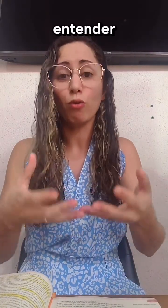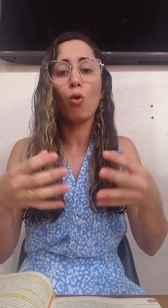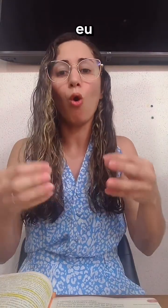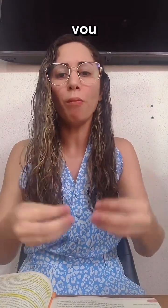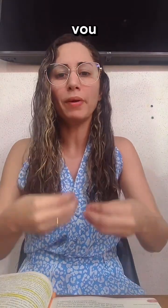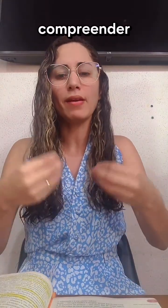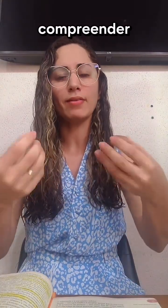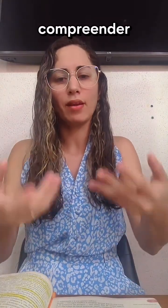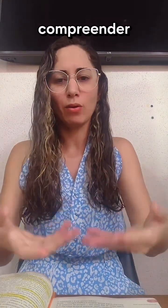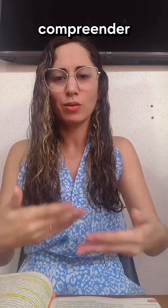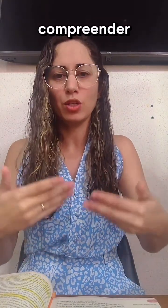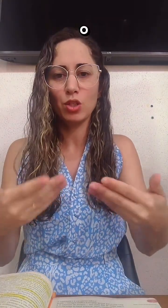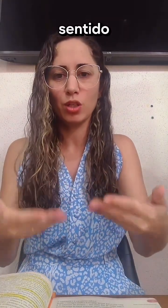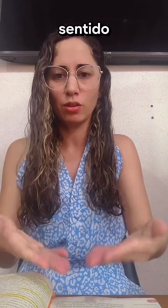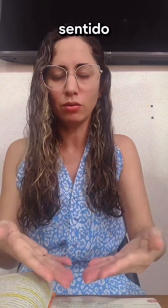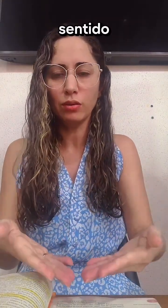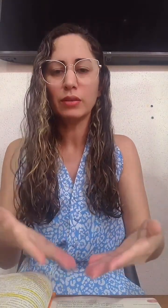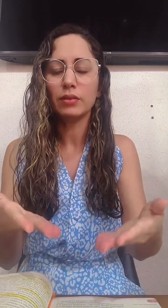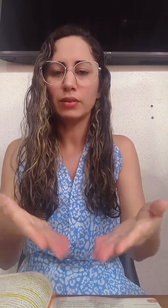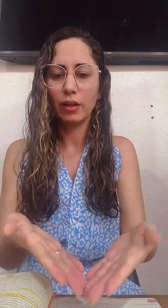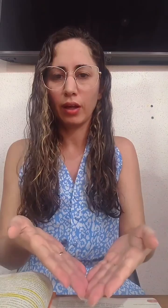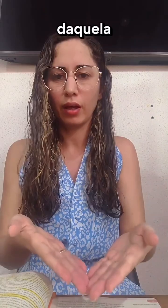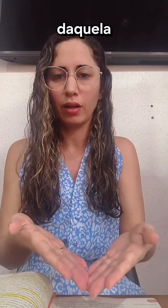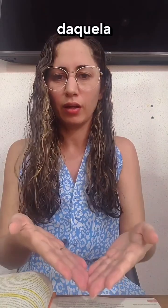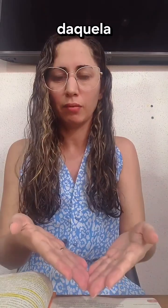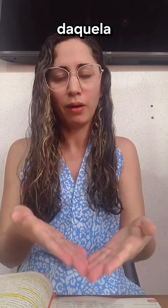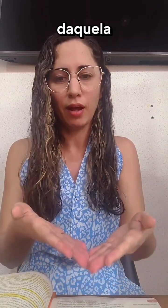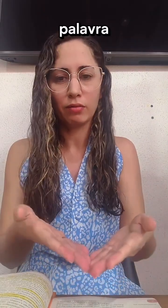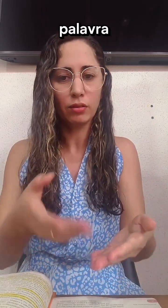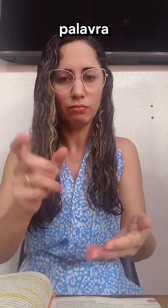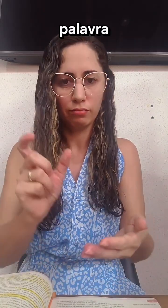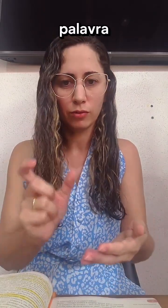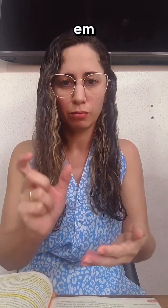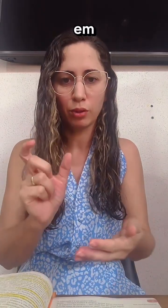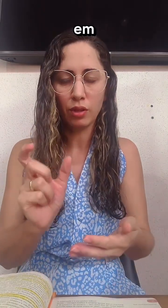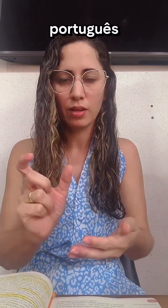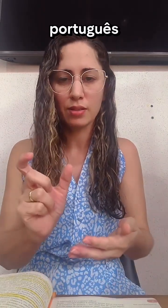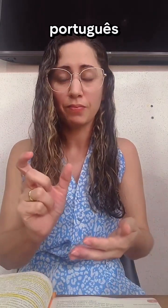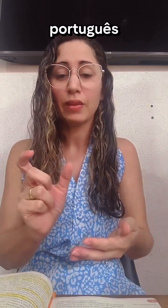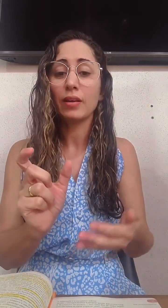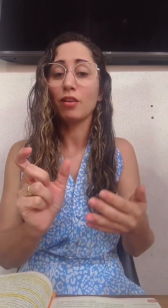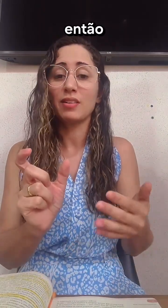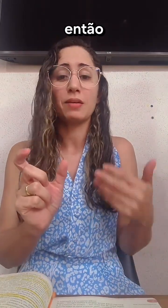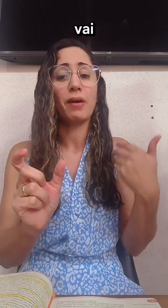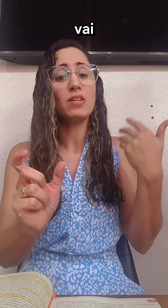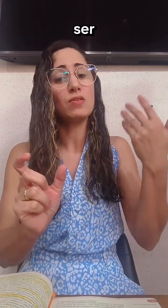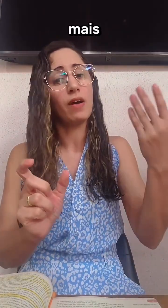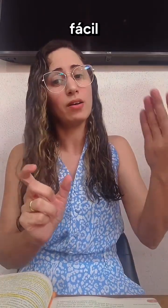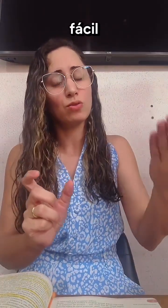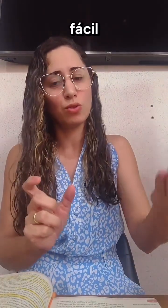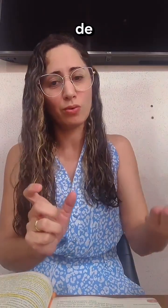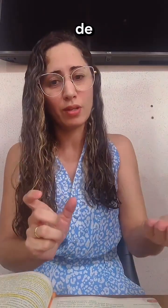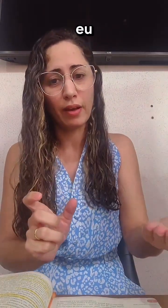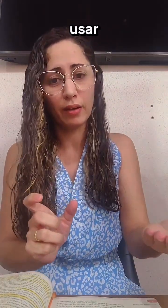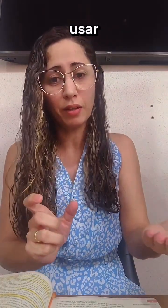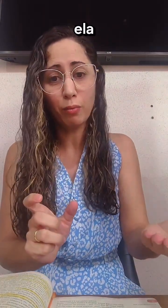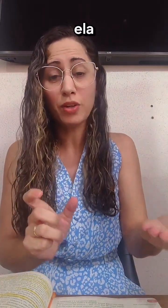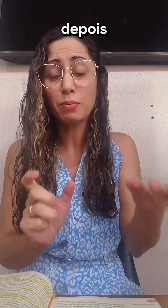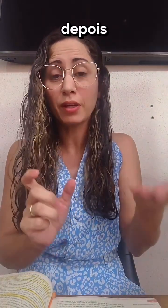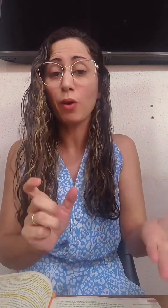eu vou compreender o sentido daquela palavra no português. Então, vai ser mais fácil de eu usar ela depois, porque